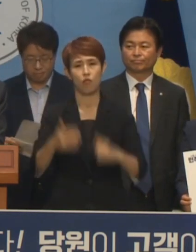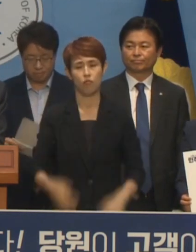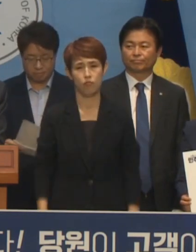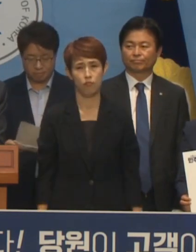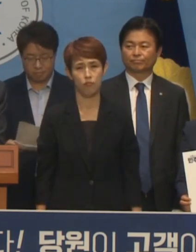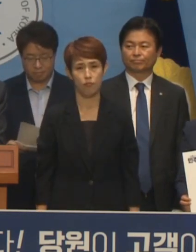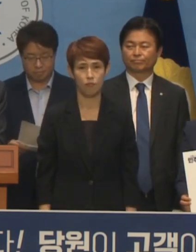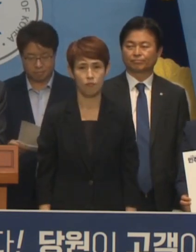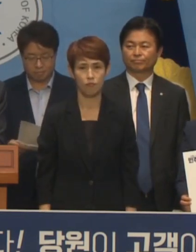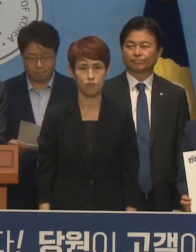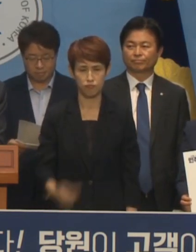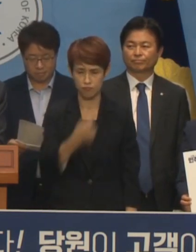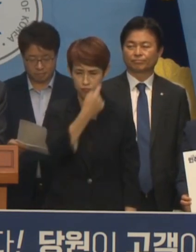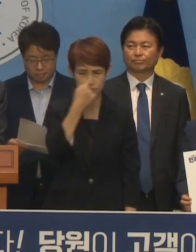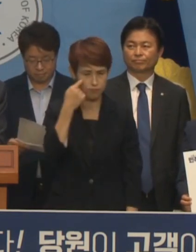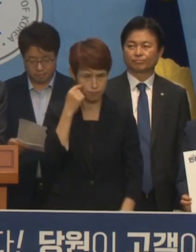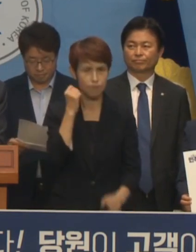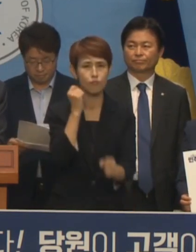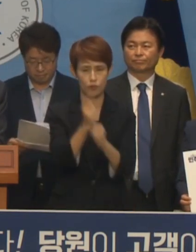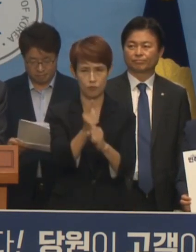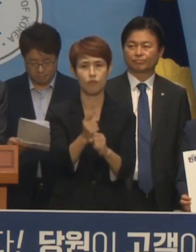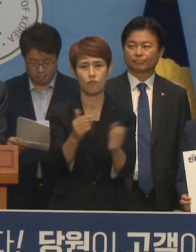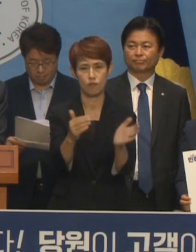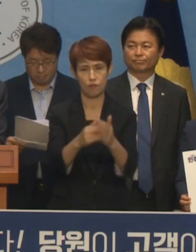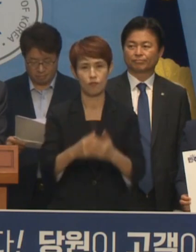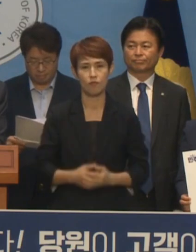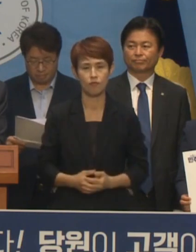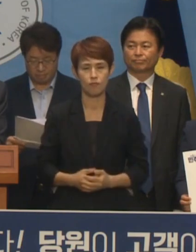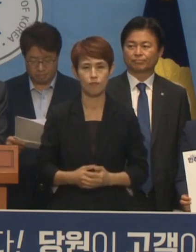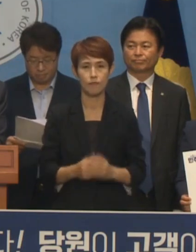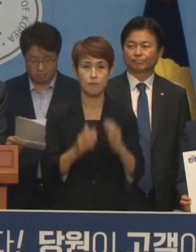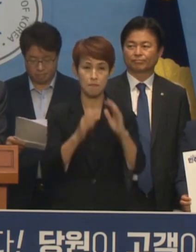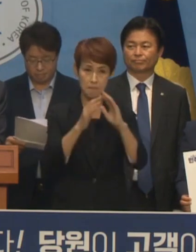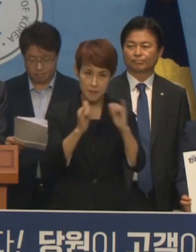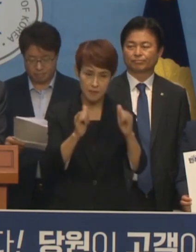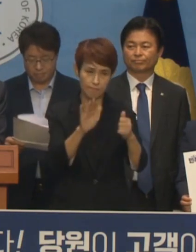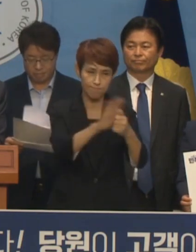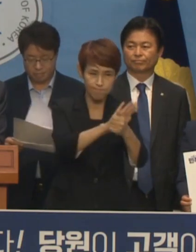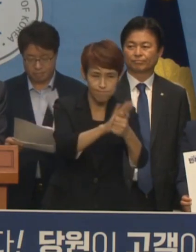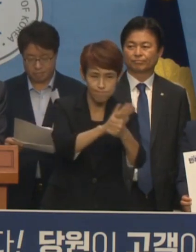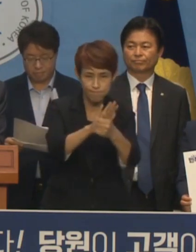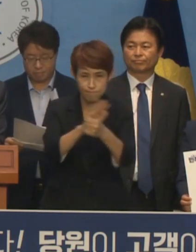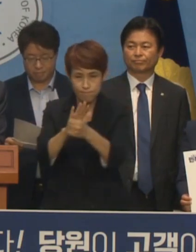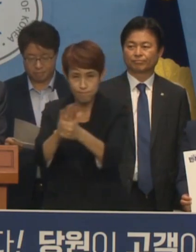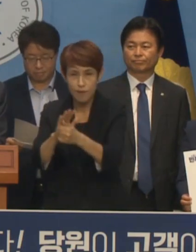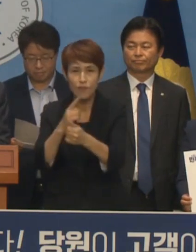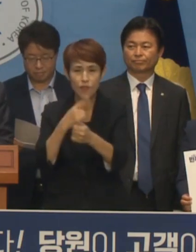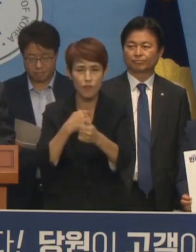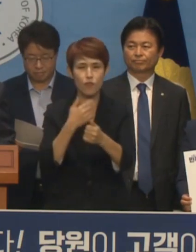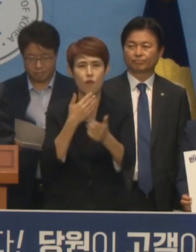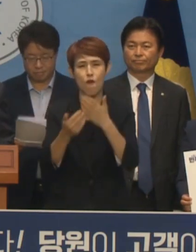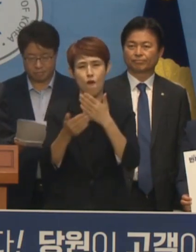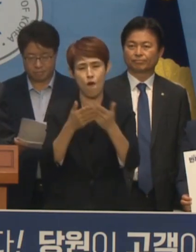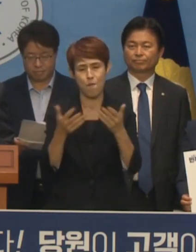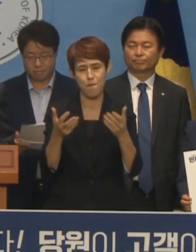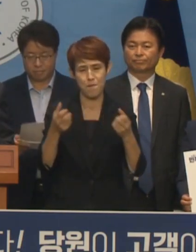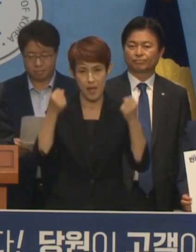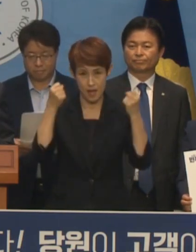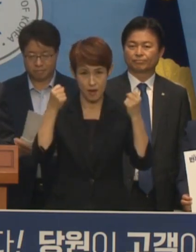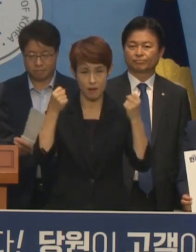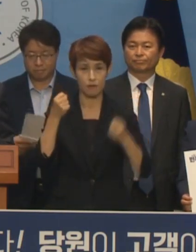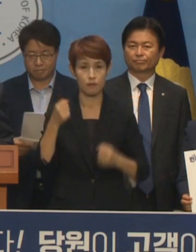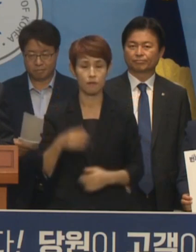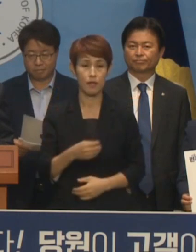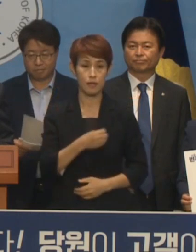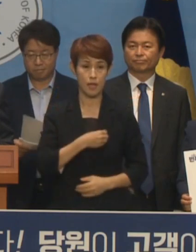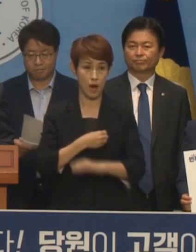검증된 사람들, 민원 서비스로 국민들을 만나왔던 풍부한 경험으로 당원을 고객으로